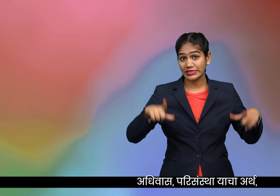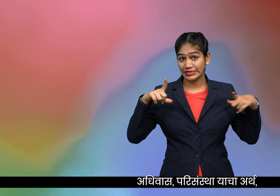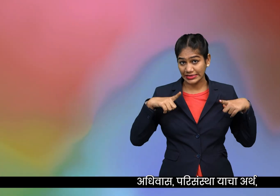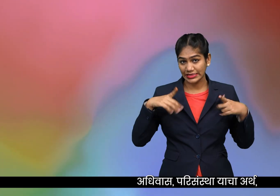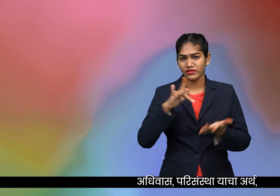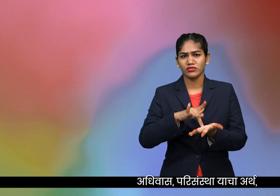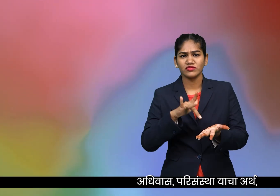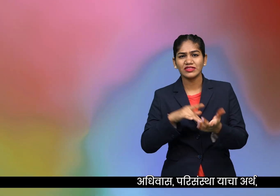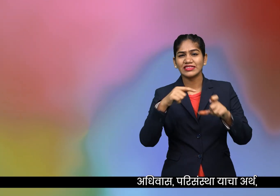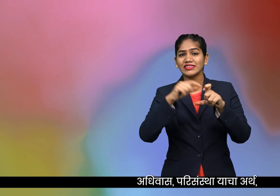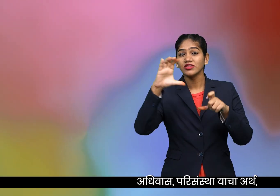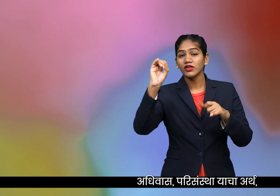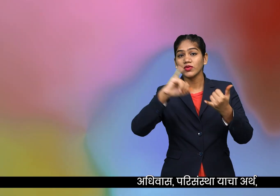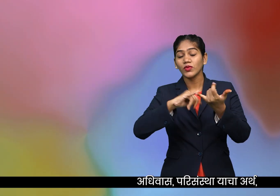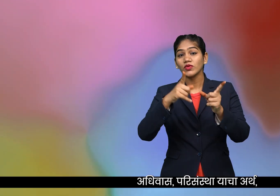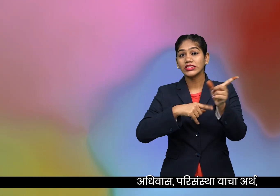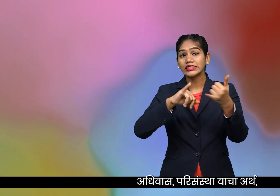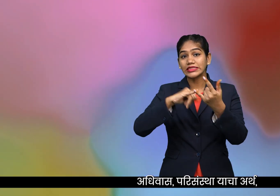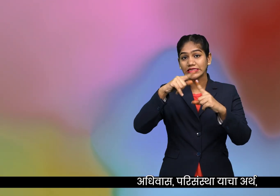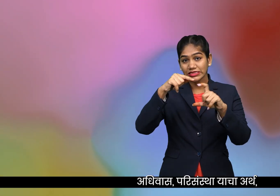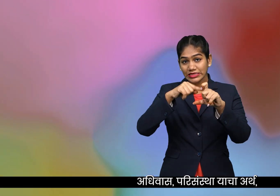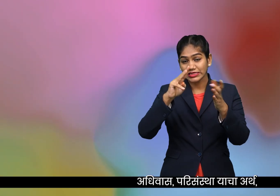परिसंस्था याचा अर्थ